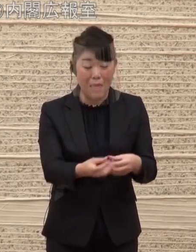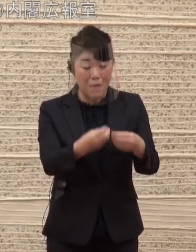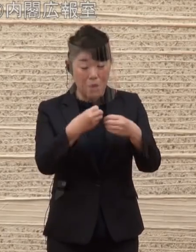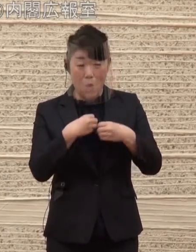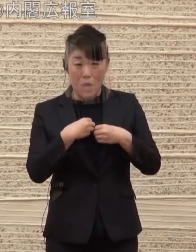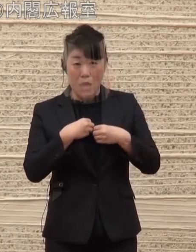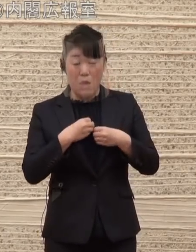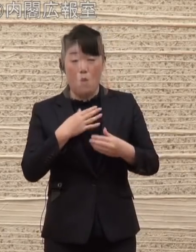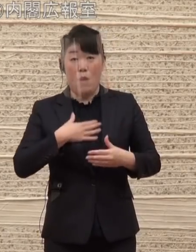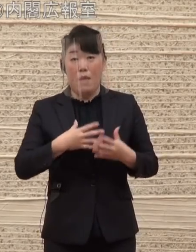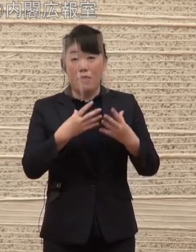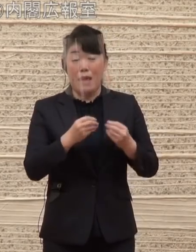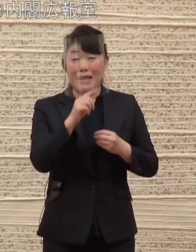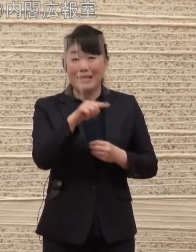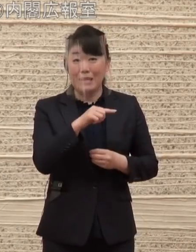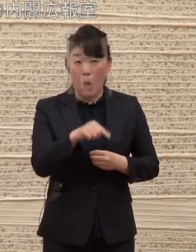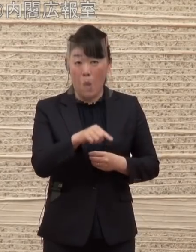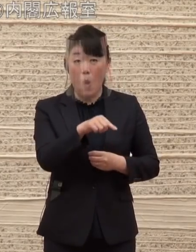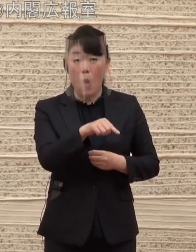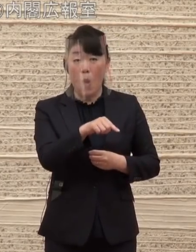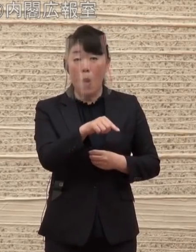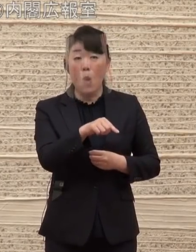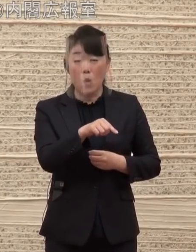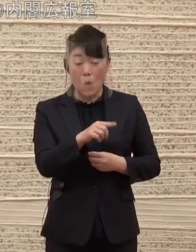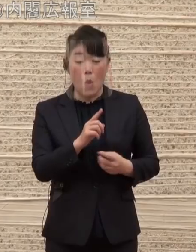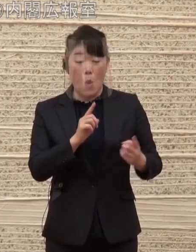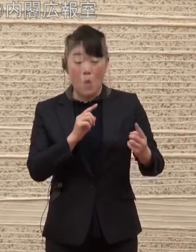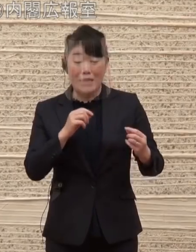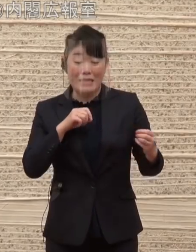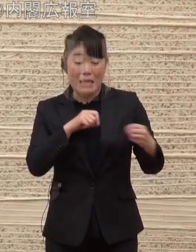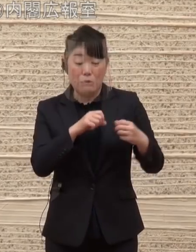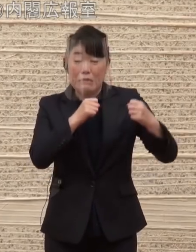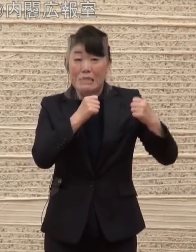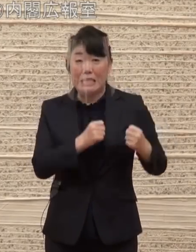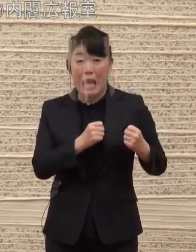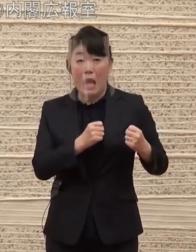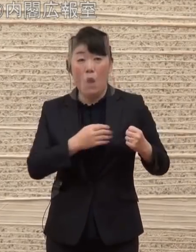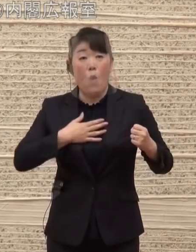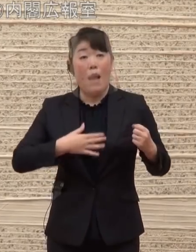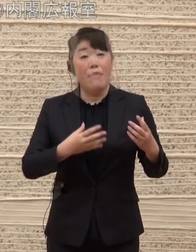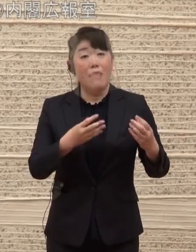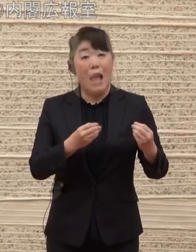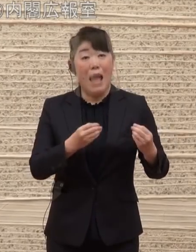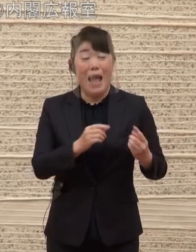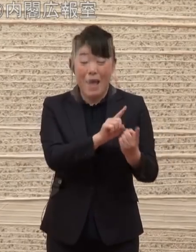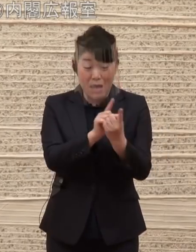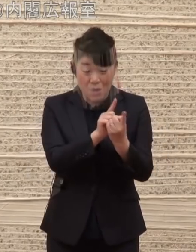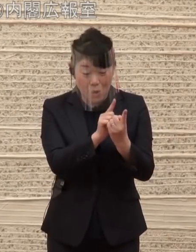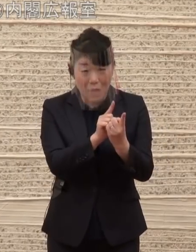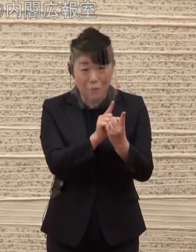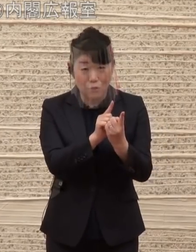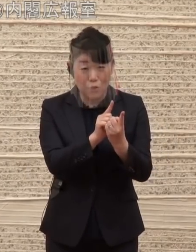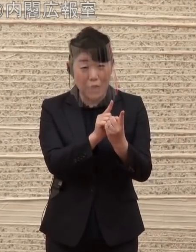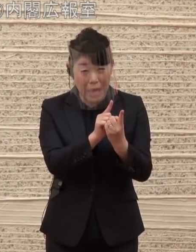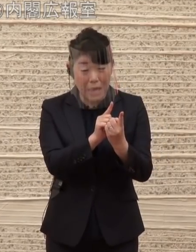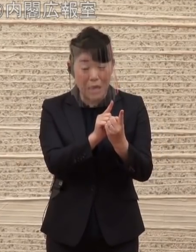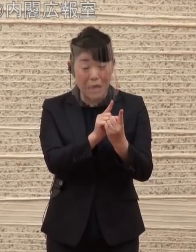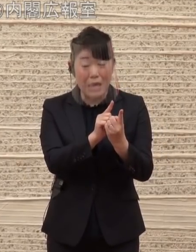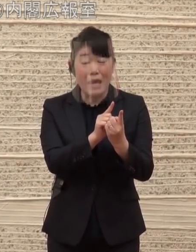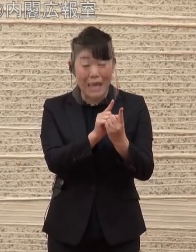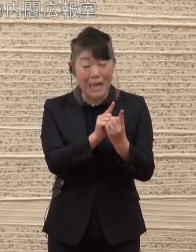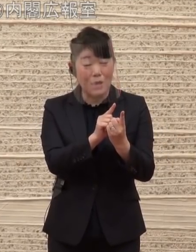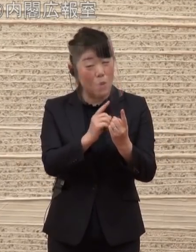一定時間近くにいたことが判明した方々すなわち濃厚接触の可能性が高い皆さんに